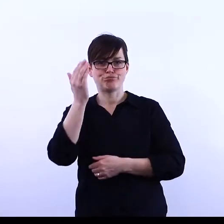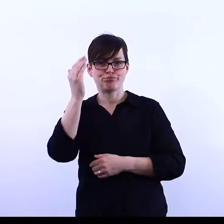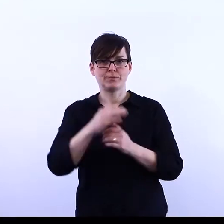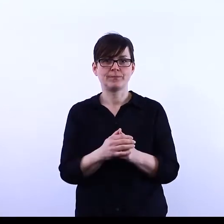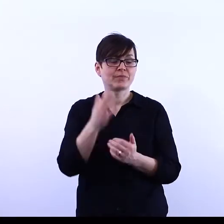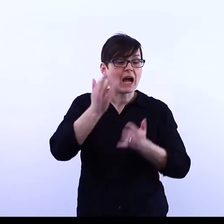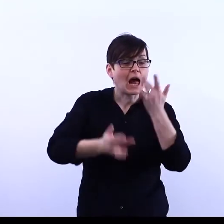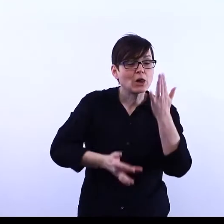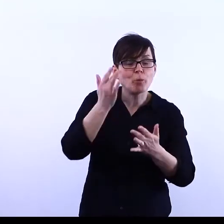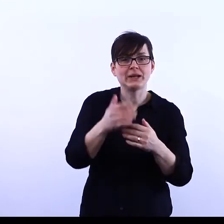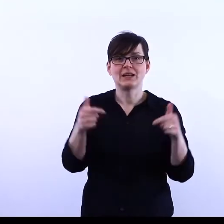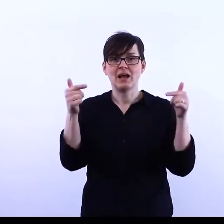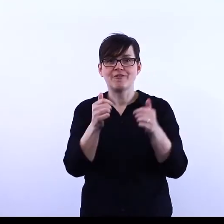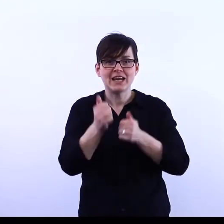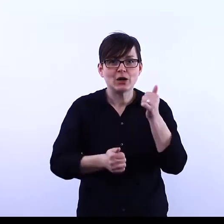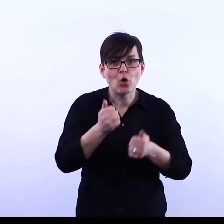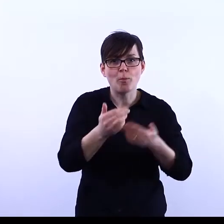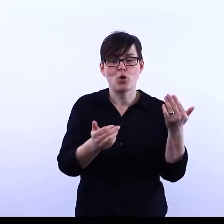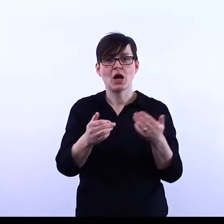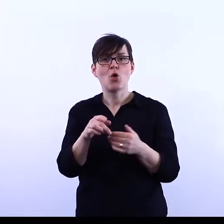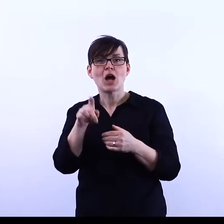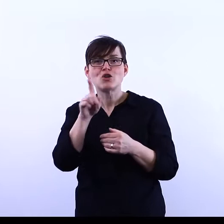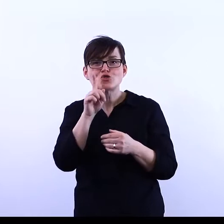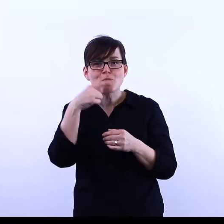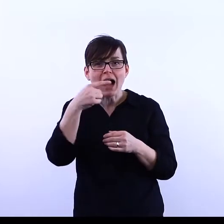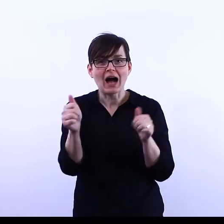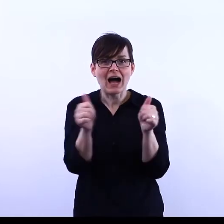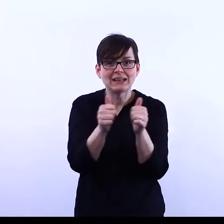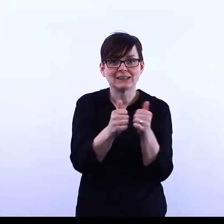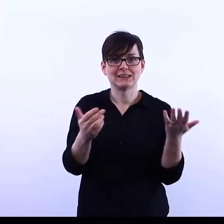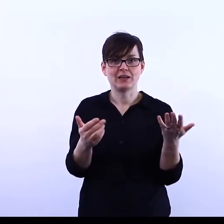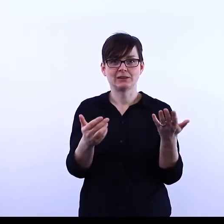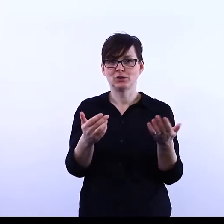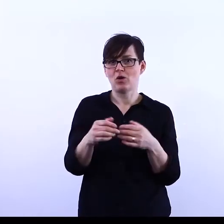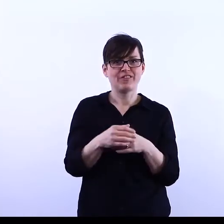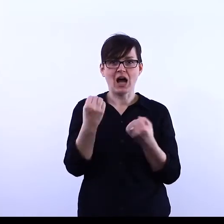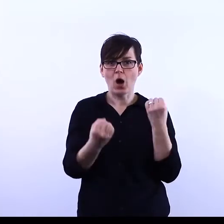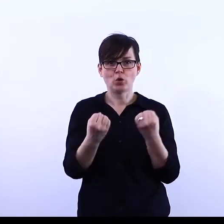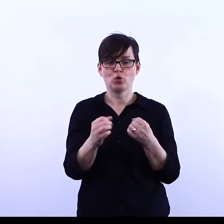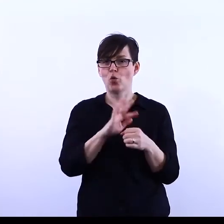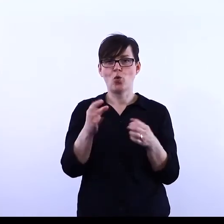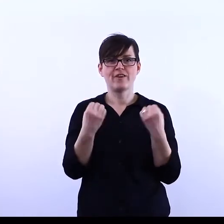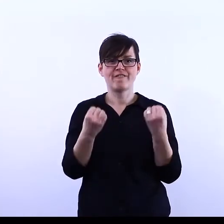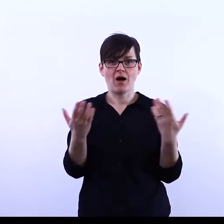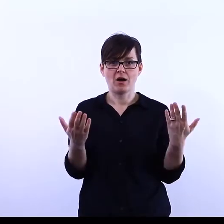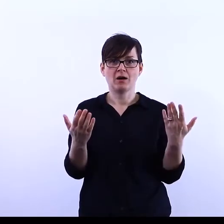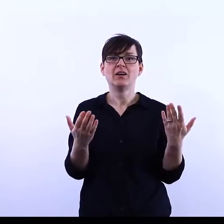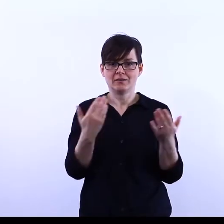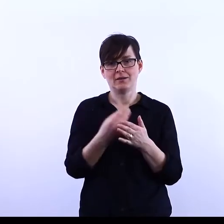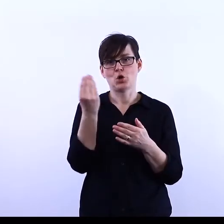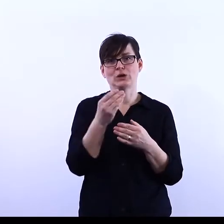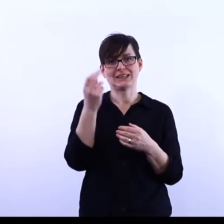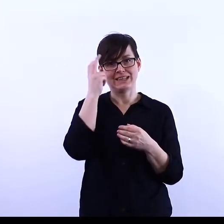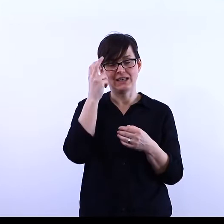Autos oder auch Sprachassistenten im Wohnzimmer, Künstliche Intelligenz oder eben auch kurz KI wird ein immer wichtigerer Bestandteil